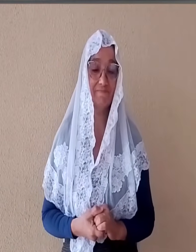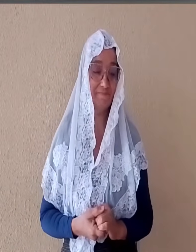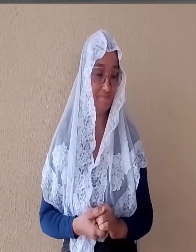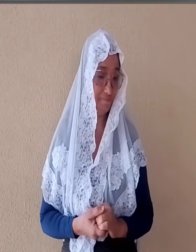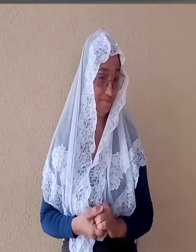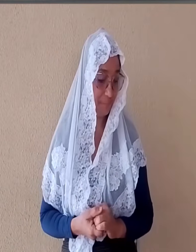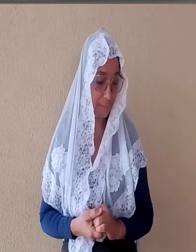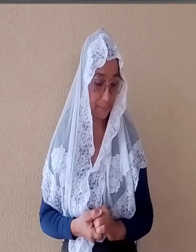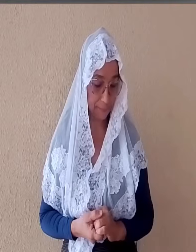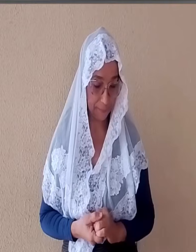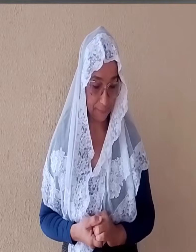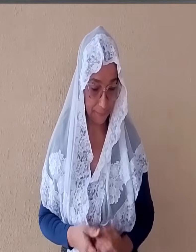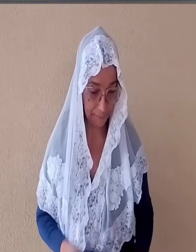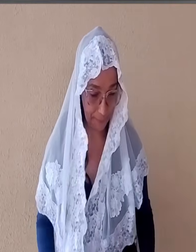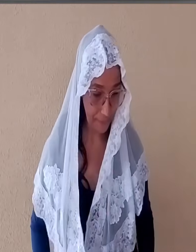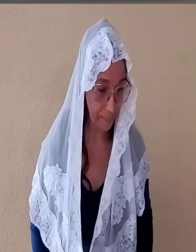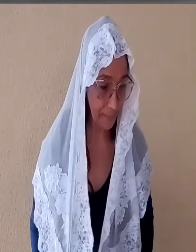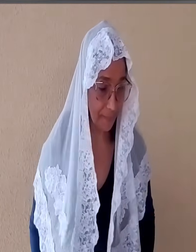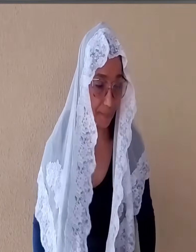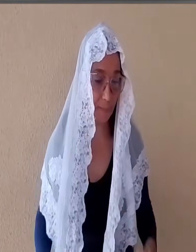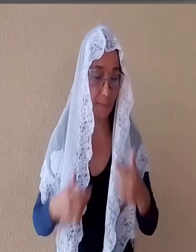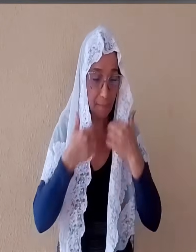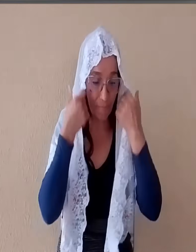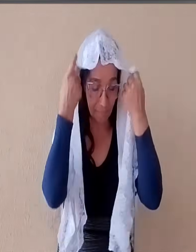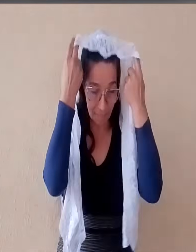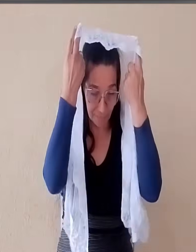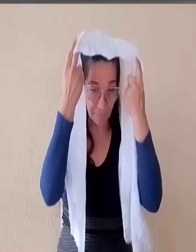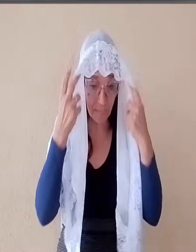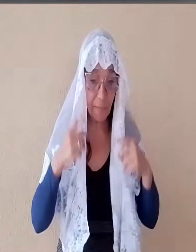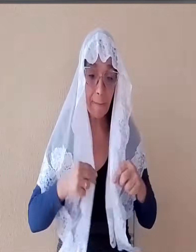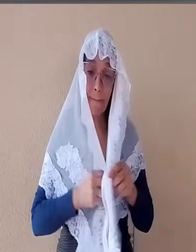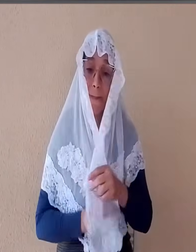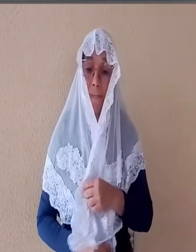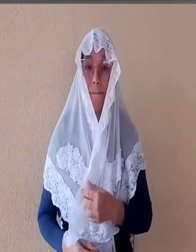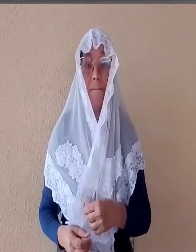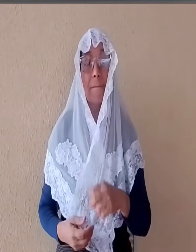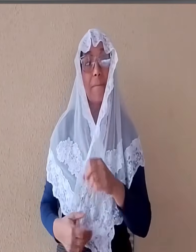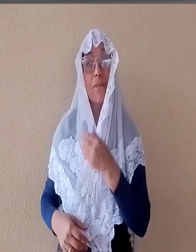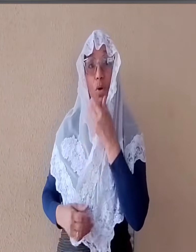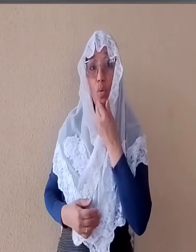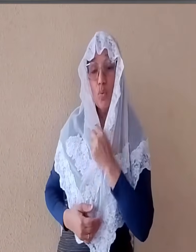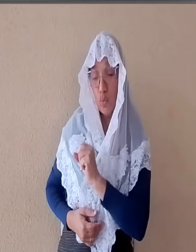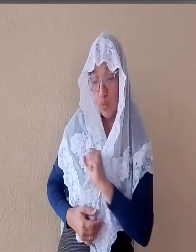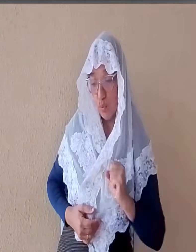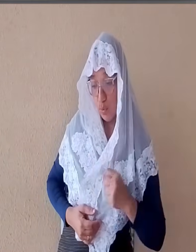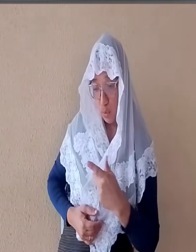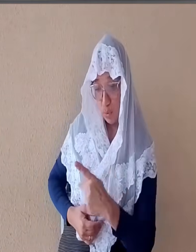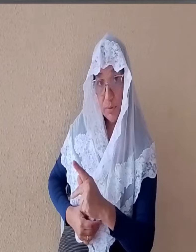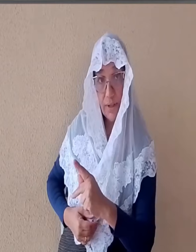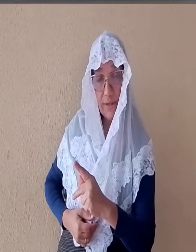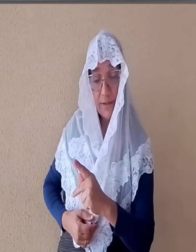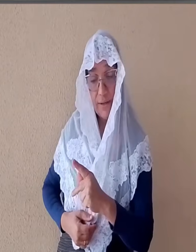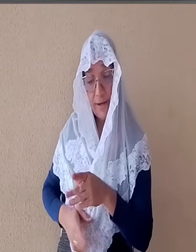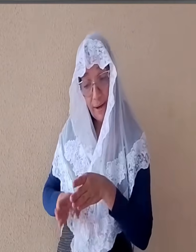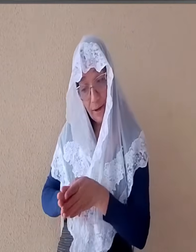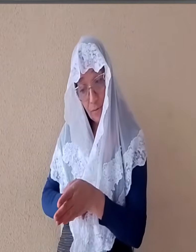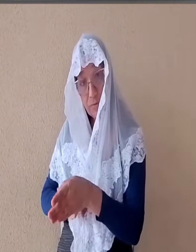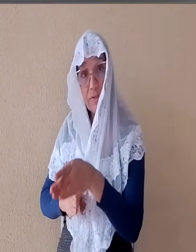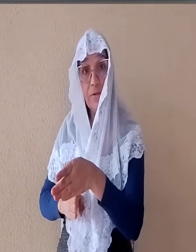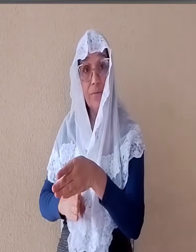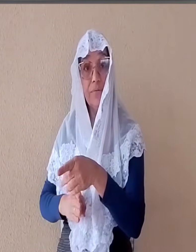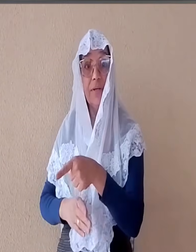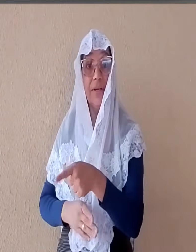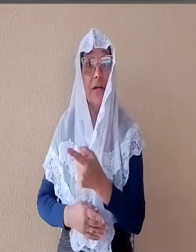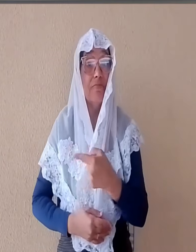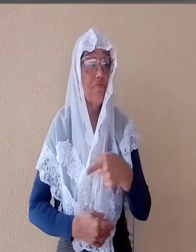Ele foi a Deus, irmão. Ele falou: Senhor, meu sogro veio com um conselho para me escolher